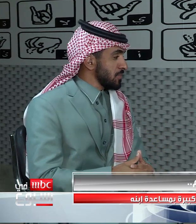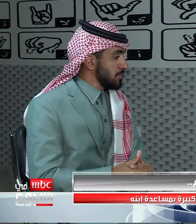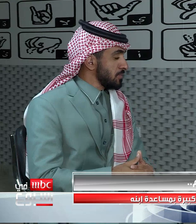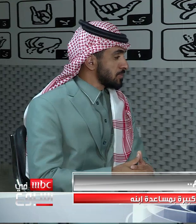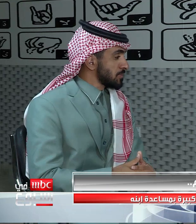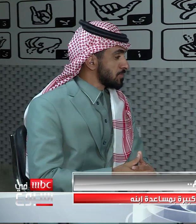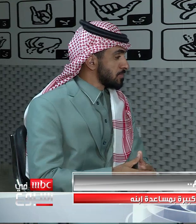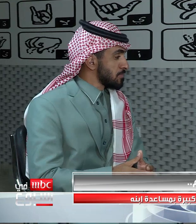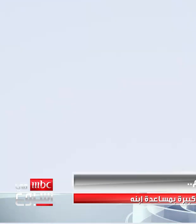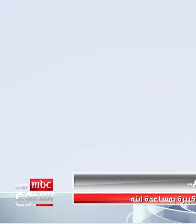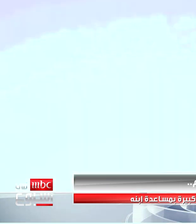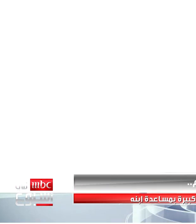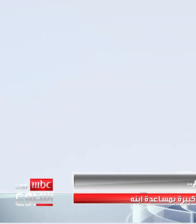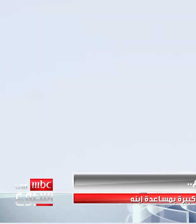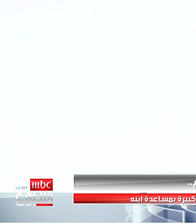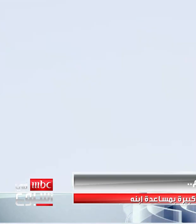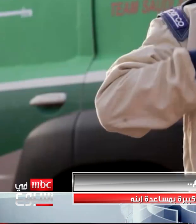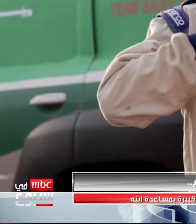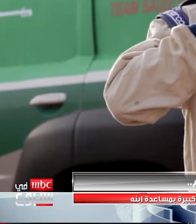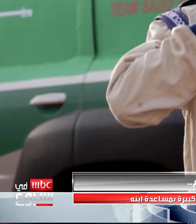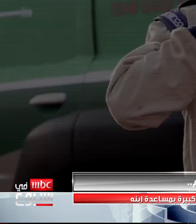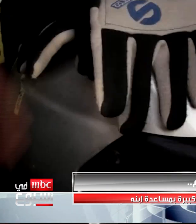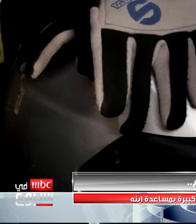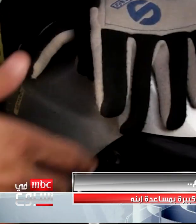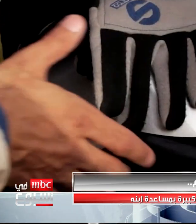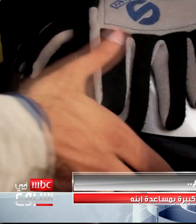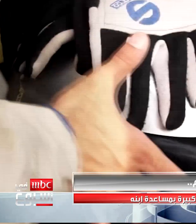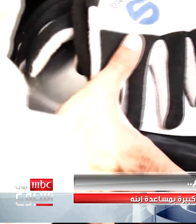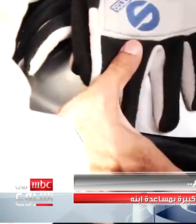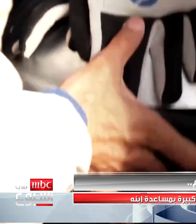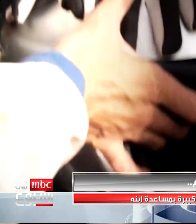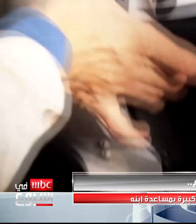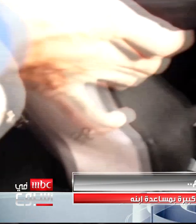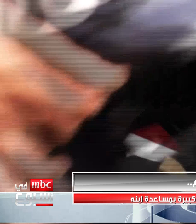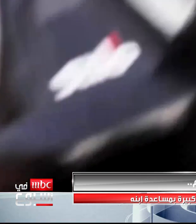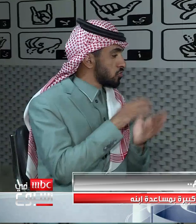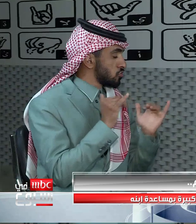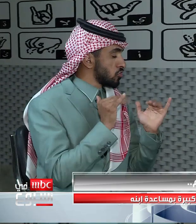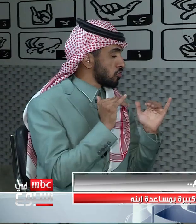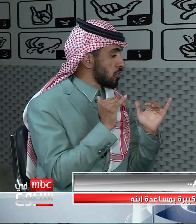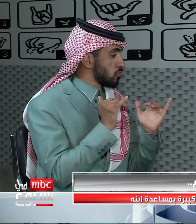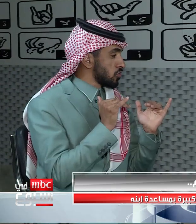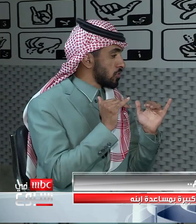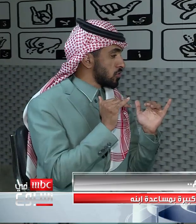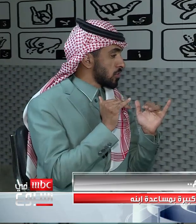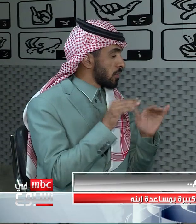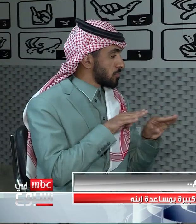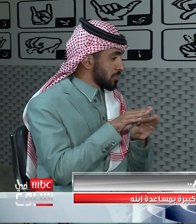بالرالي هو قدر حاله ويروح يشارك بالحالة. يقول 2015 بدأ بالرالي، وأول مكان في رالي